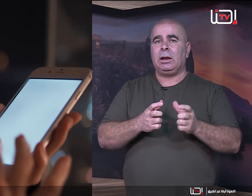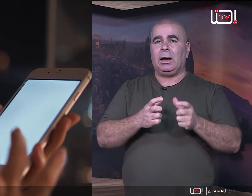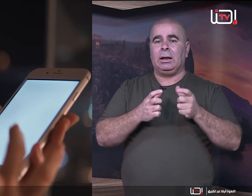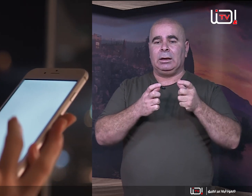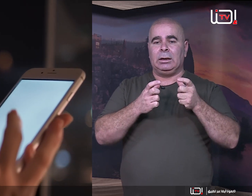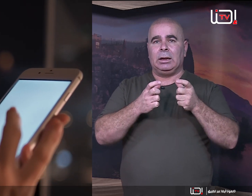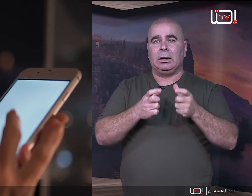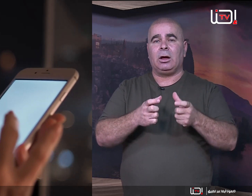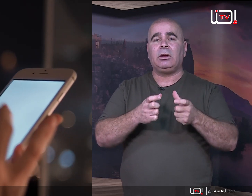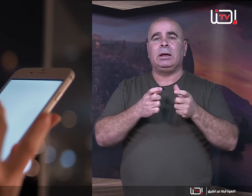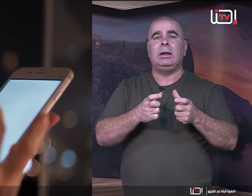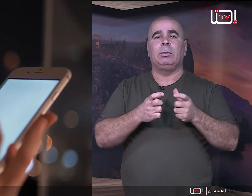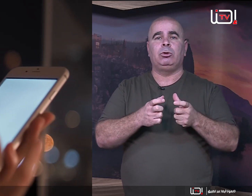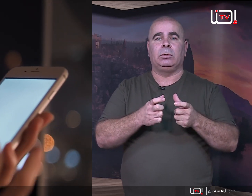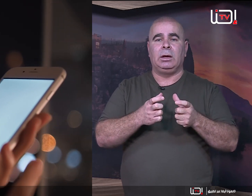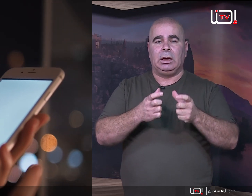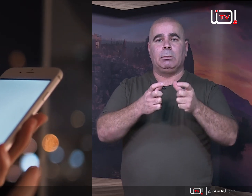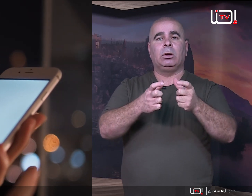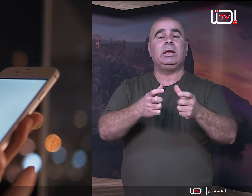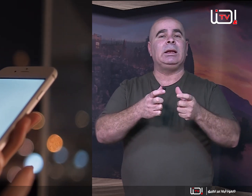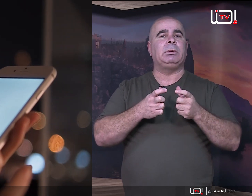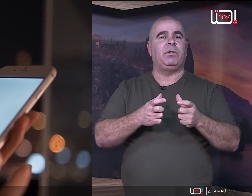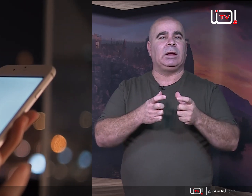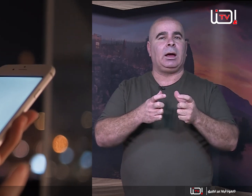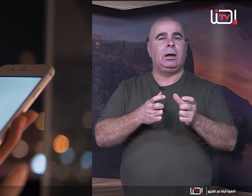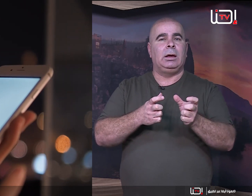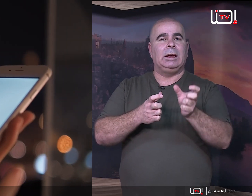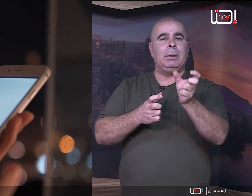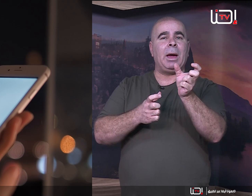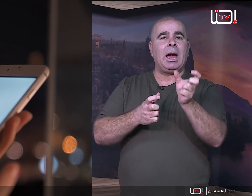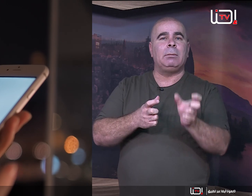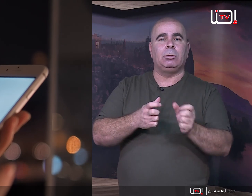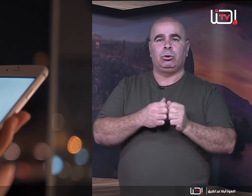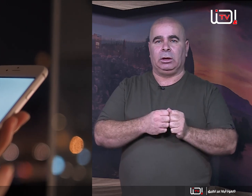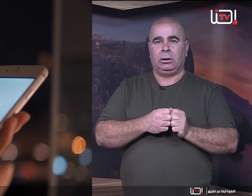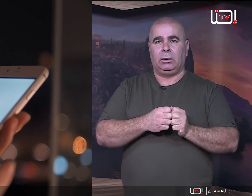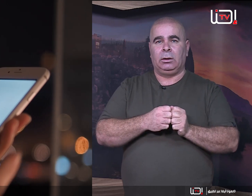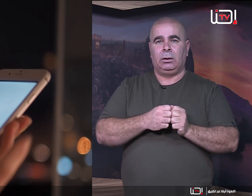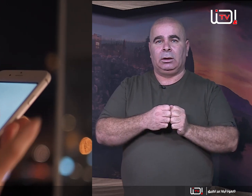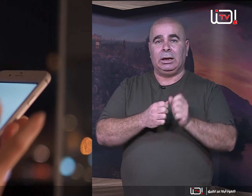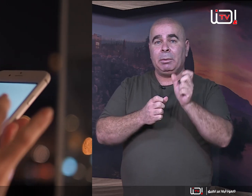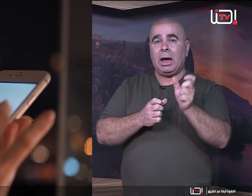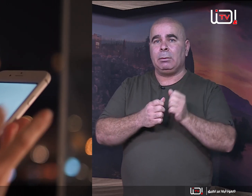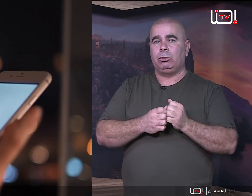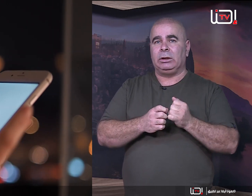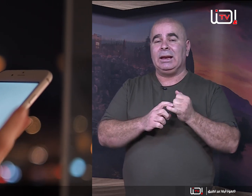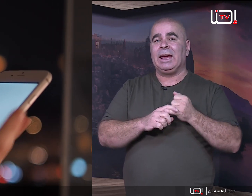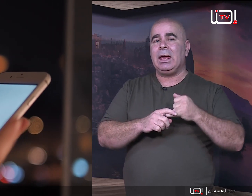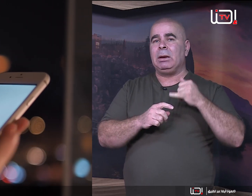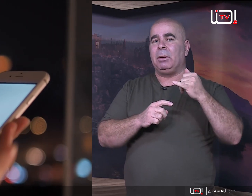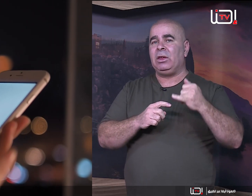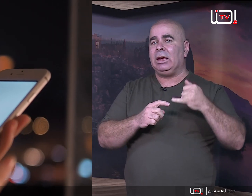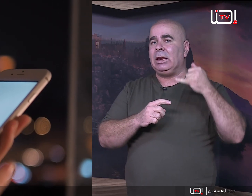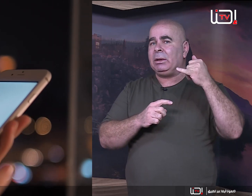بتطلع على الخطر اللي موجود المواضيع اللي بتنفتح الاباحه الموجوده الاباحه الموجوده